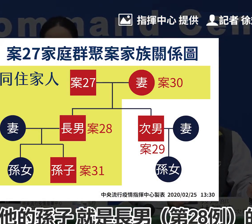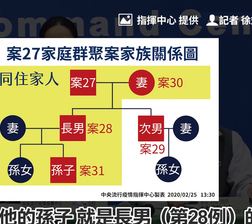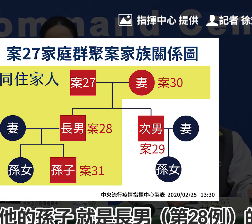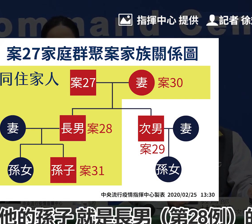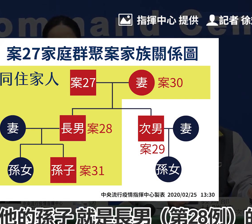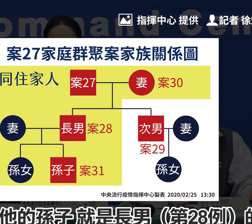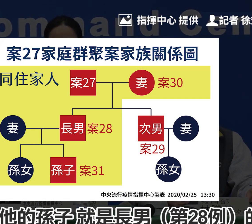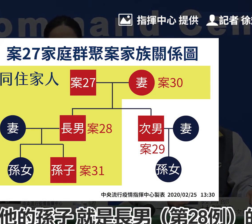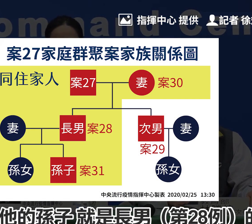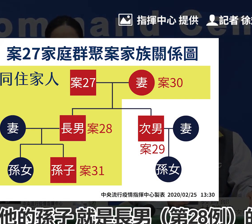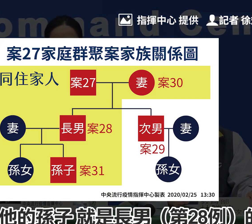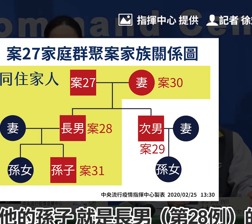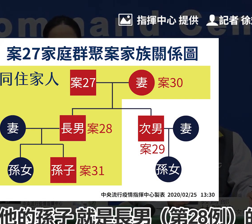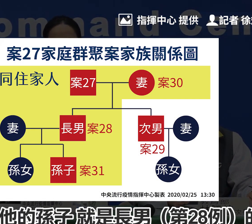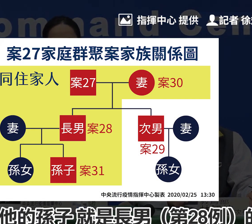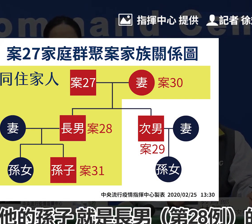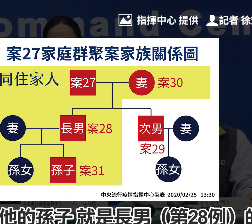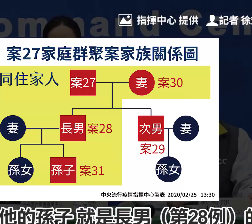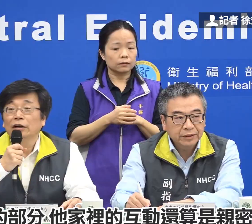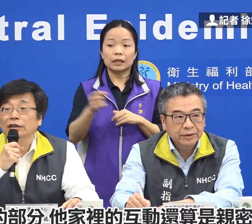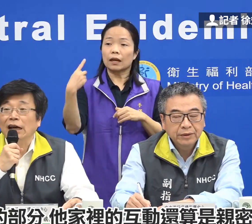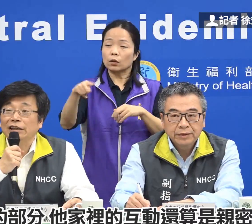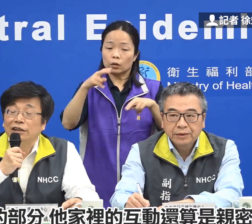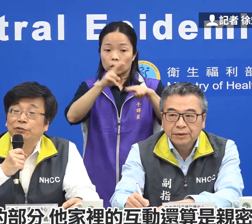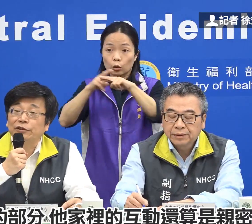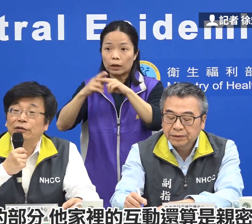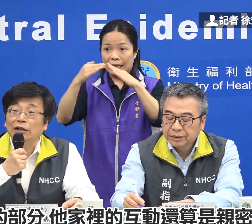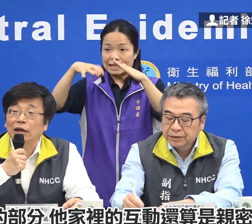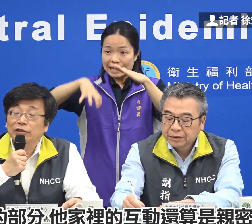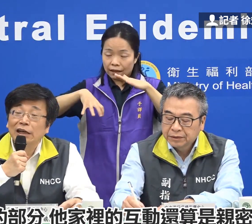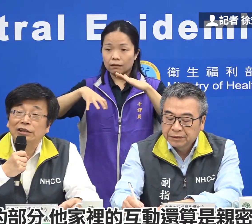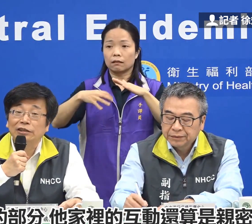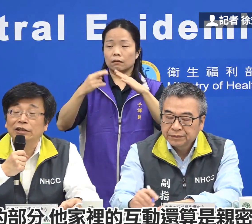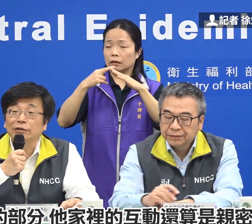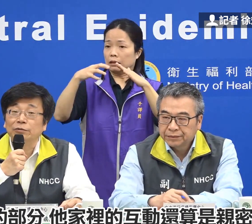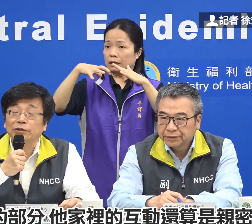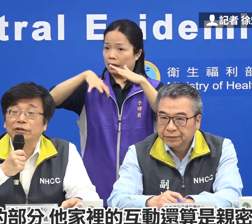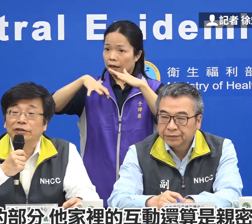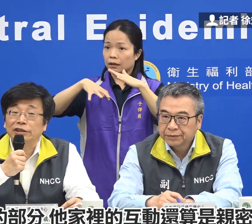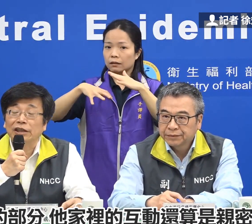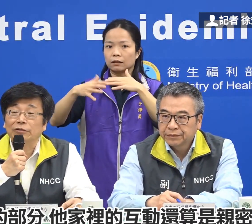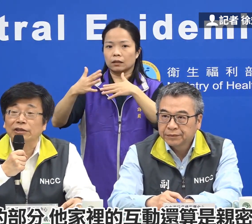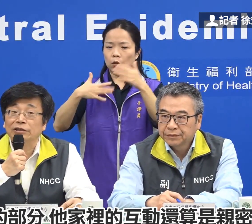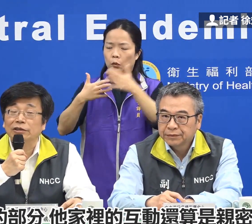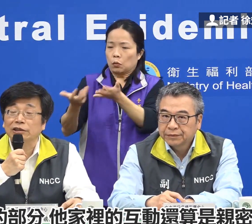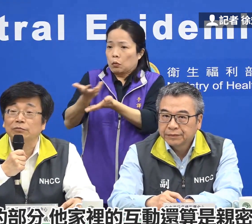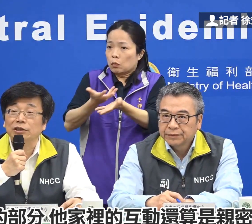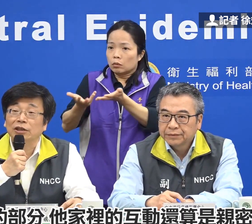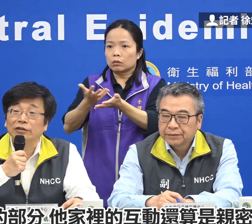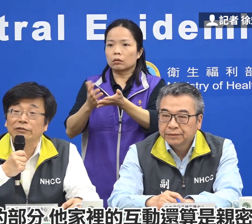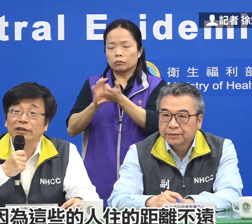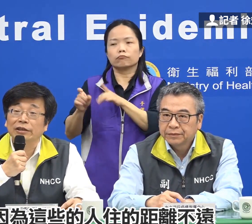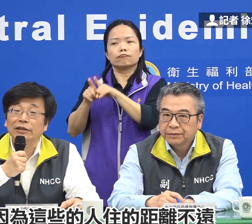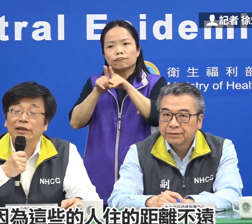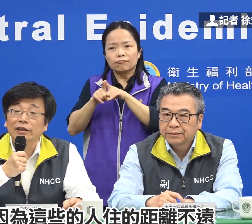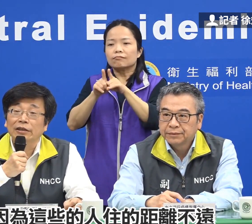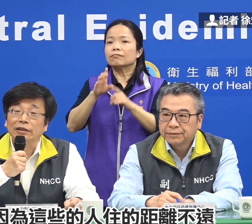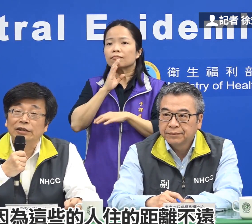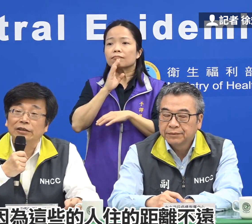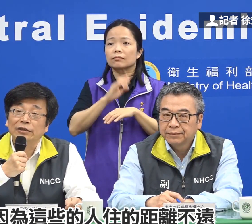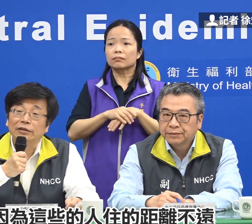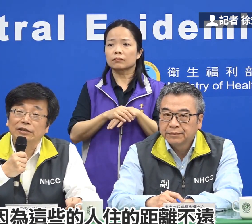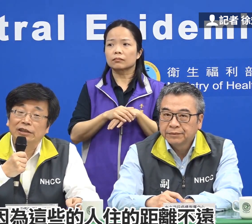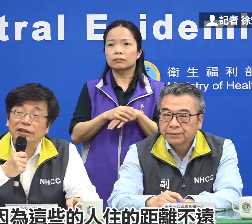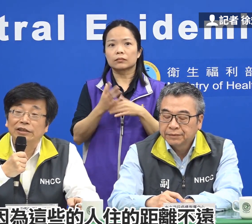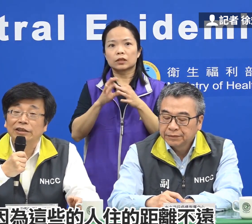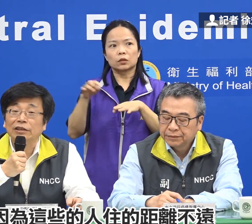他的孙子就长男的儿子。 家里的部分的话，他们家里的那个互动啊，其实还算是亲密哈，因为那